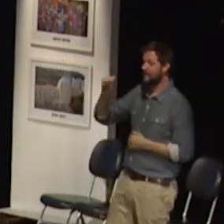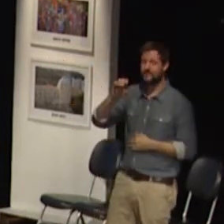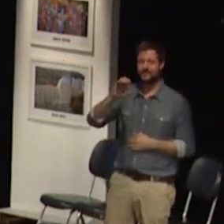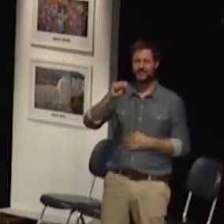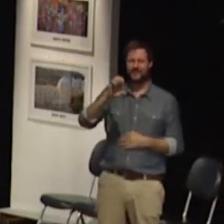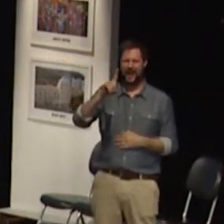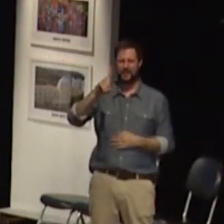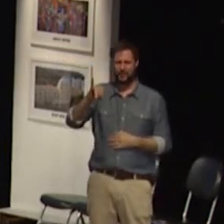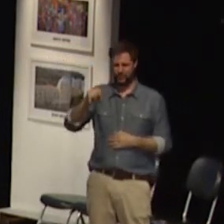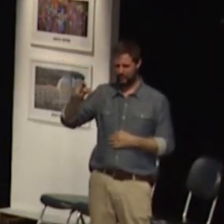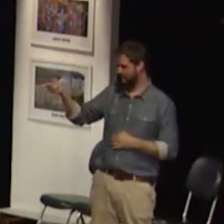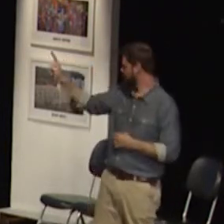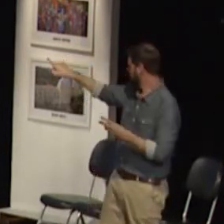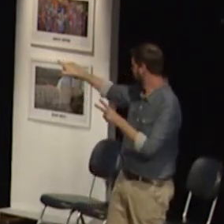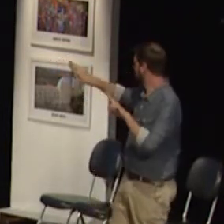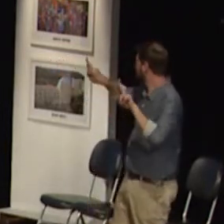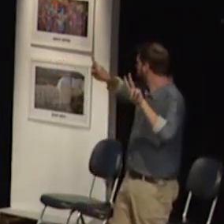a gente encaminhou para o CCAD.